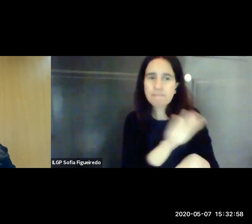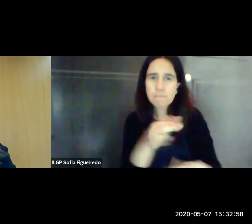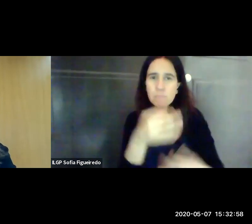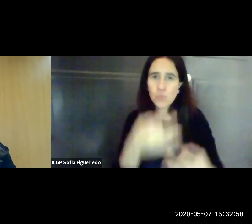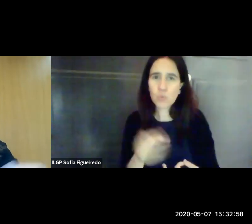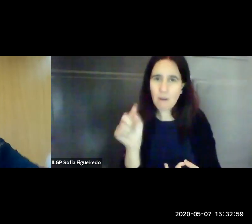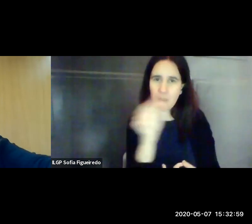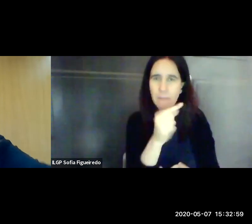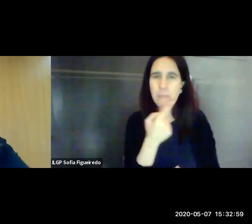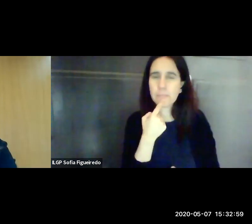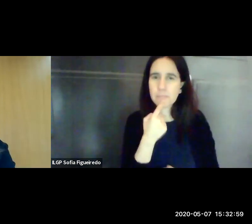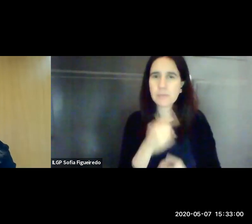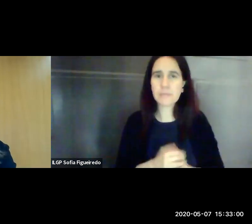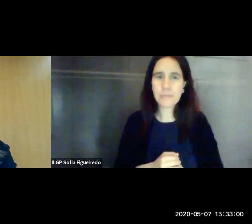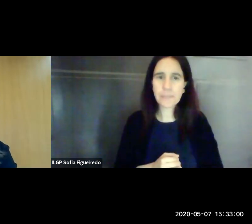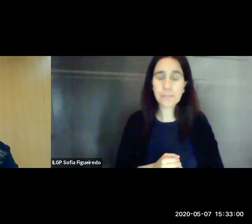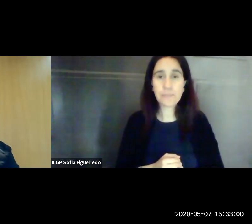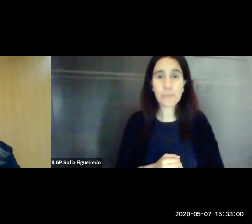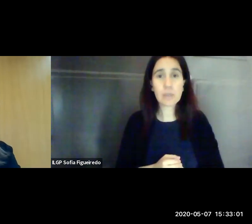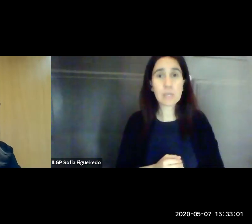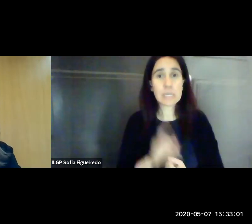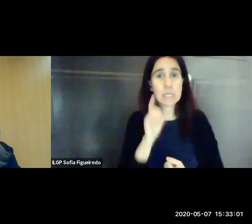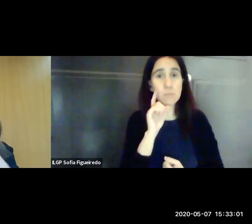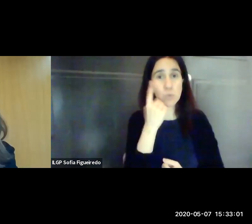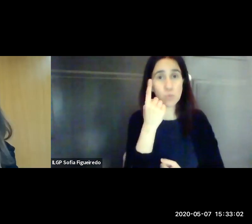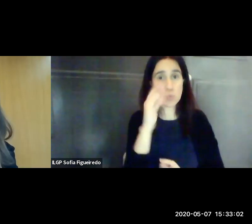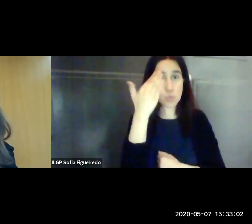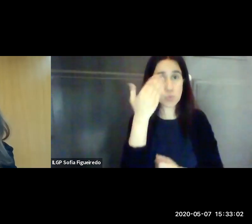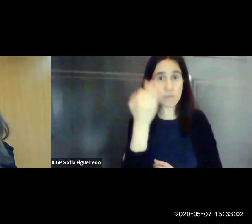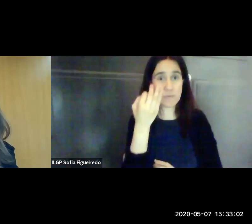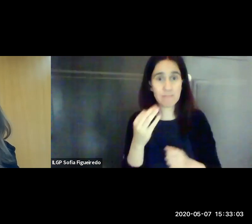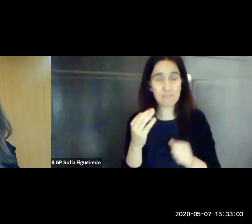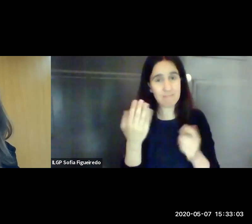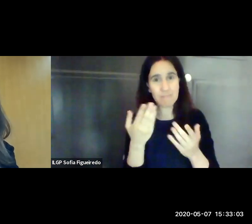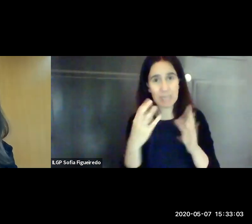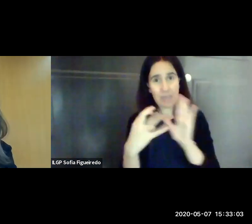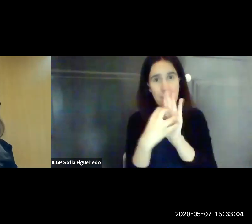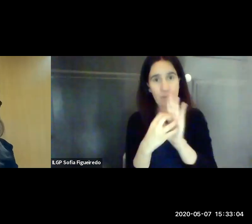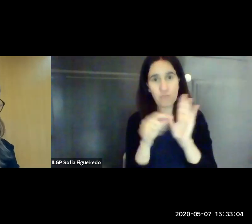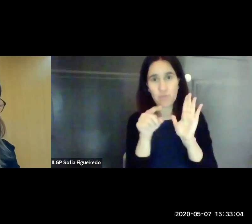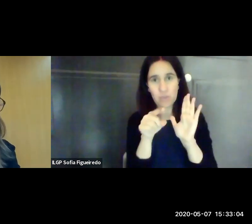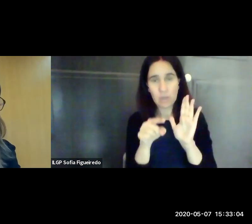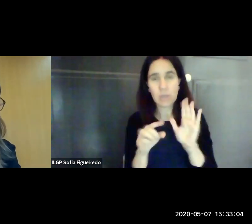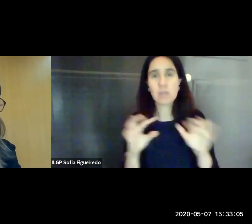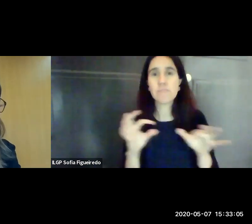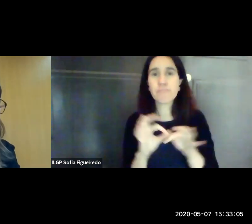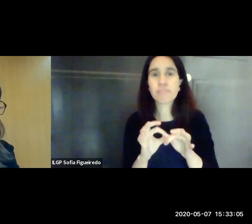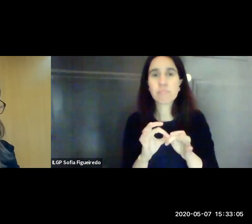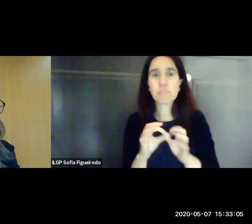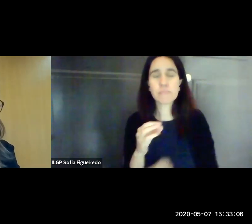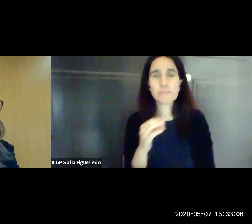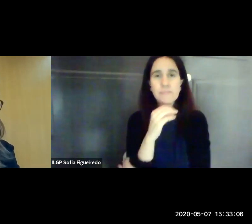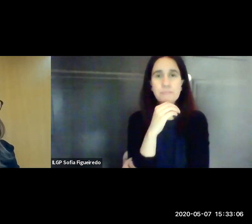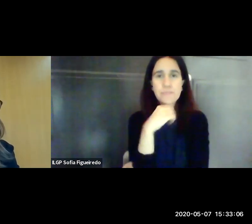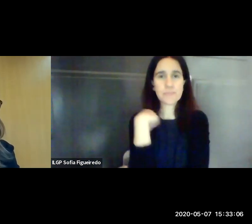estão. Uma das questões importantes aqui nesta imagem tem a ver com o que nós falamos